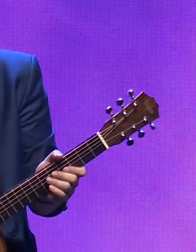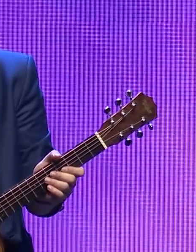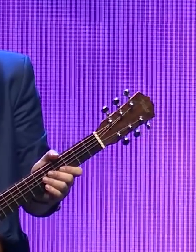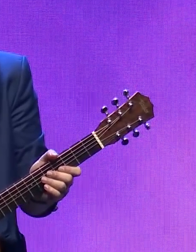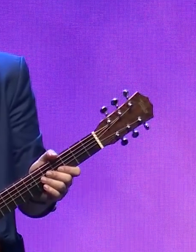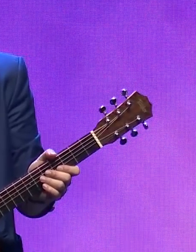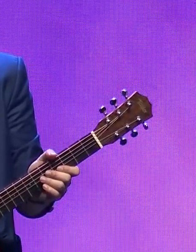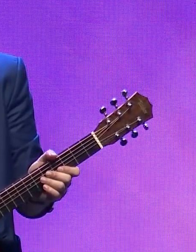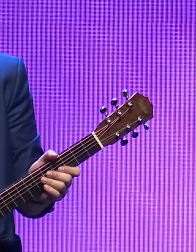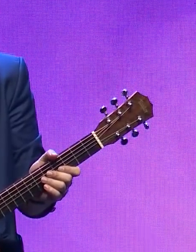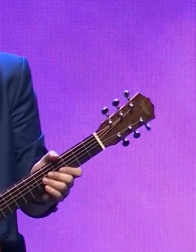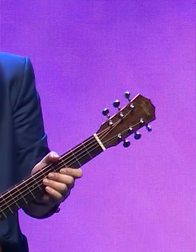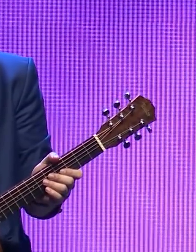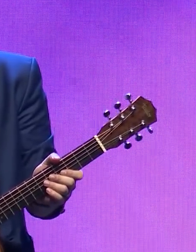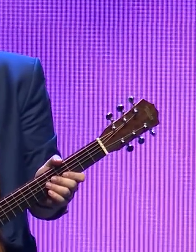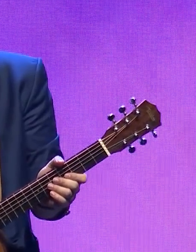dari